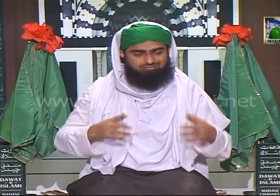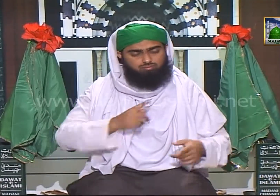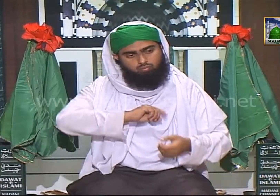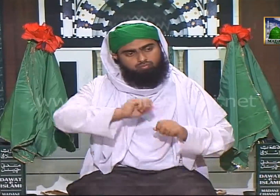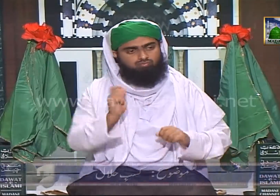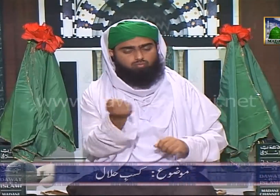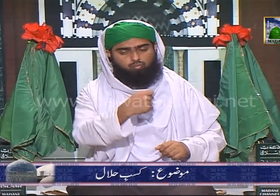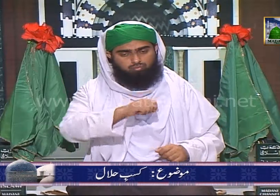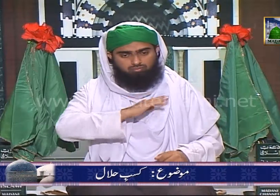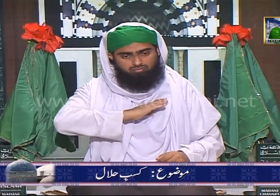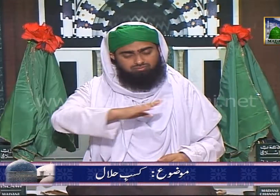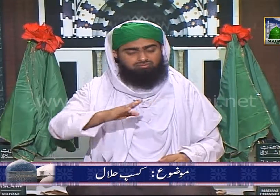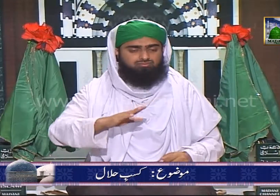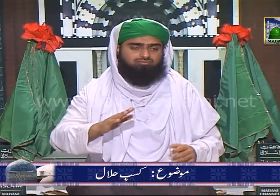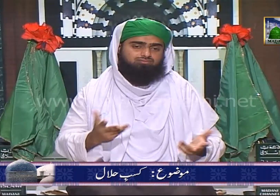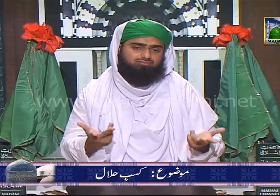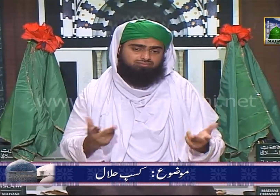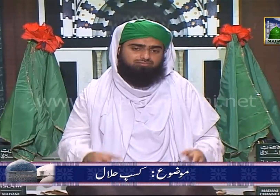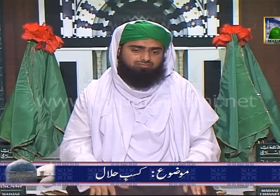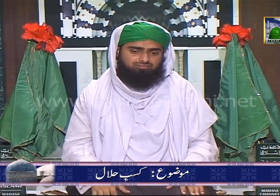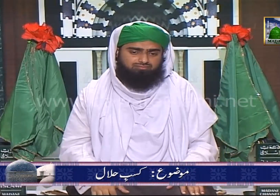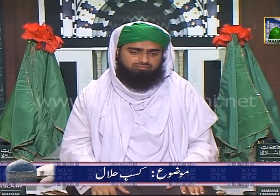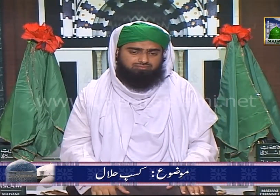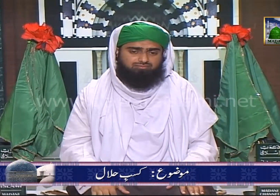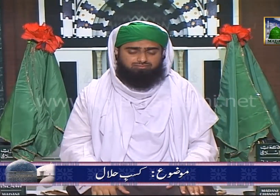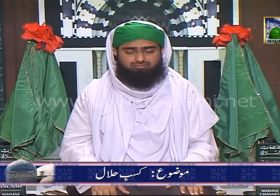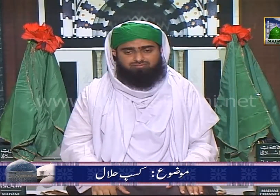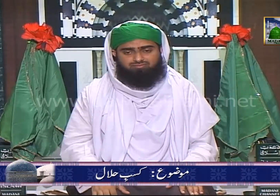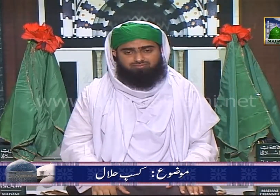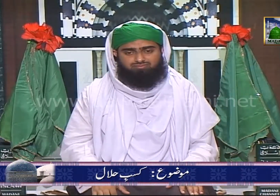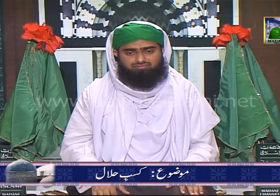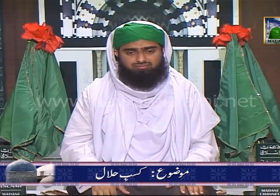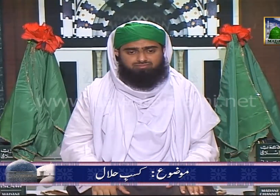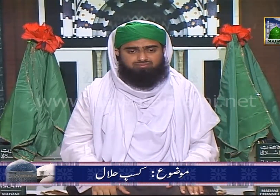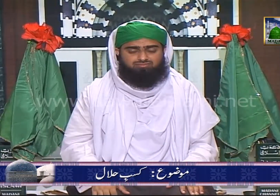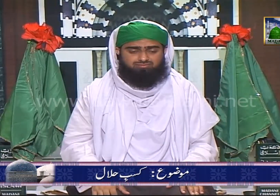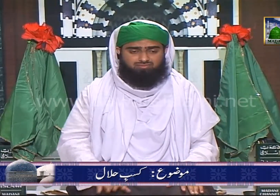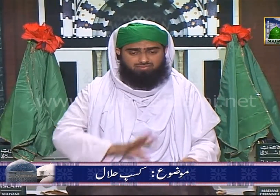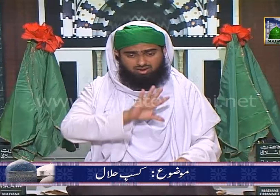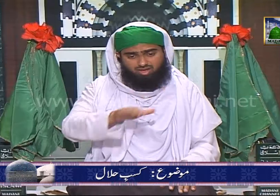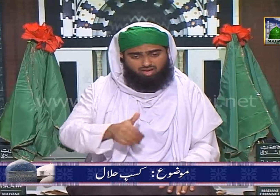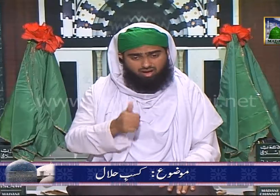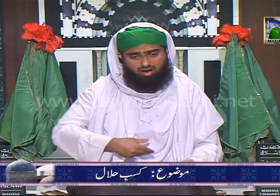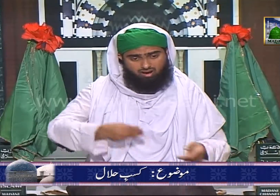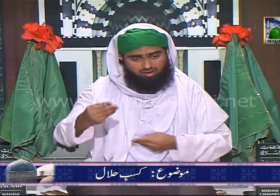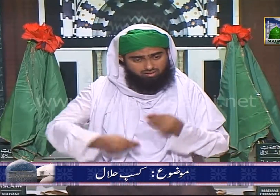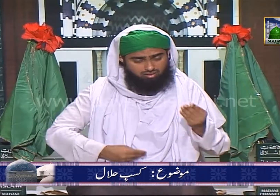جھنکار, اور پھر وہ جو کچھ ہونا ہوتا ہے. لیکن حلال روزی کمانے کے لیے جاتا ہے وہ مجاہد, یہ نرالا